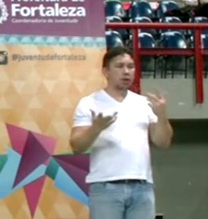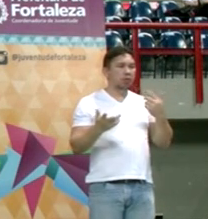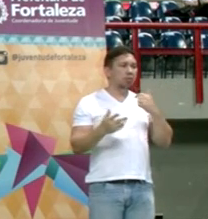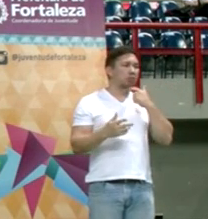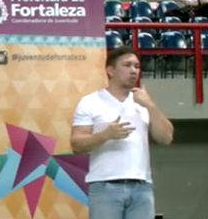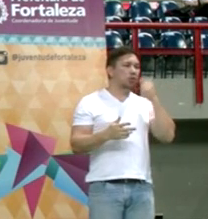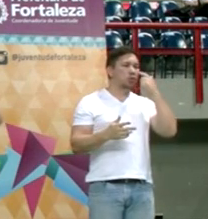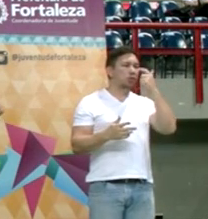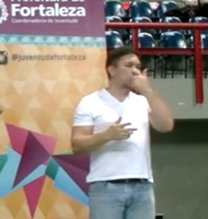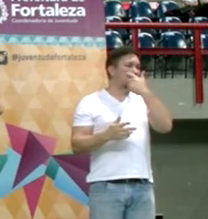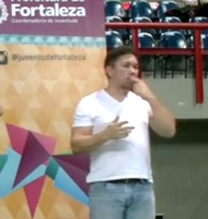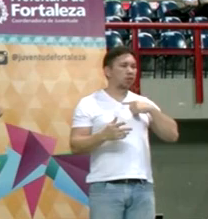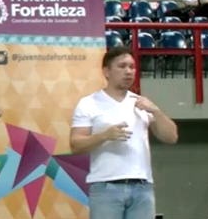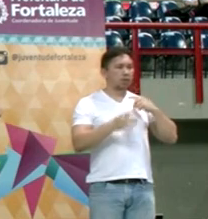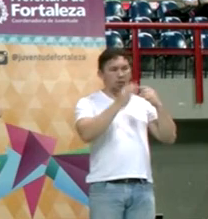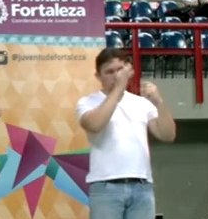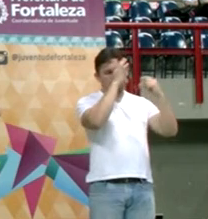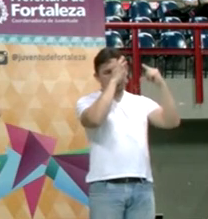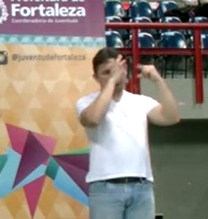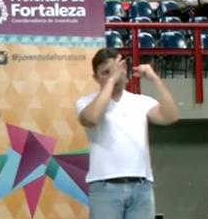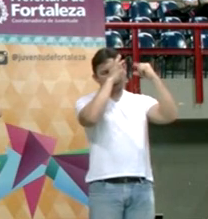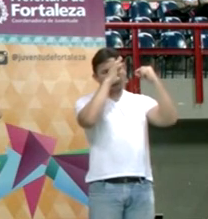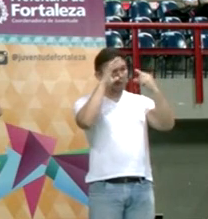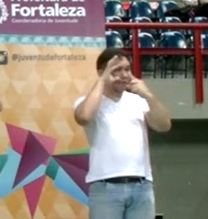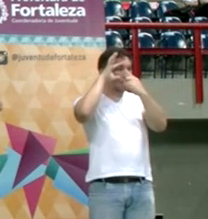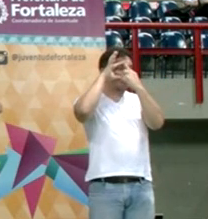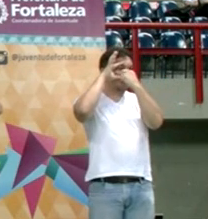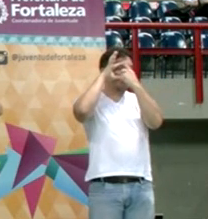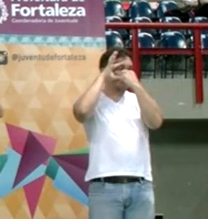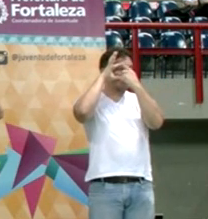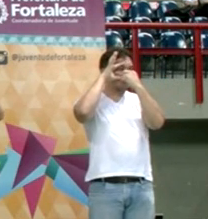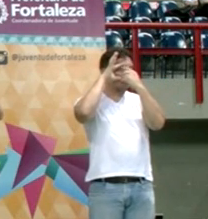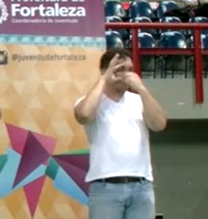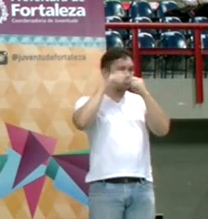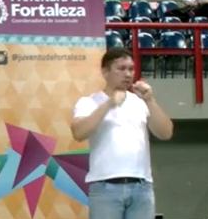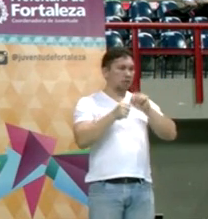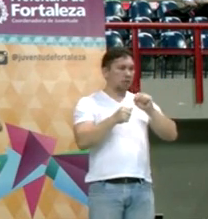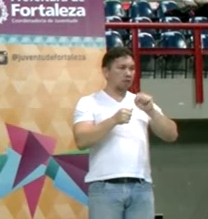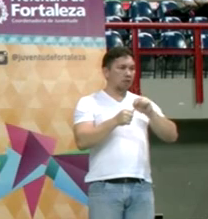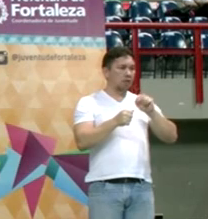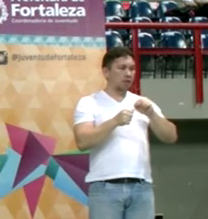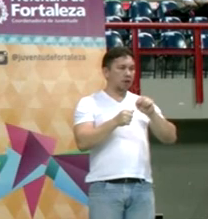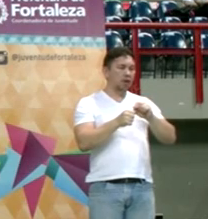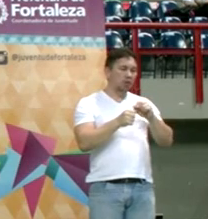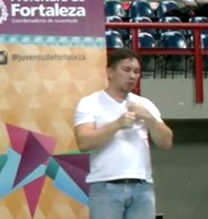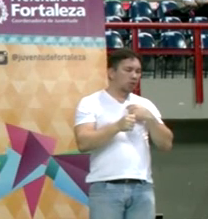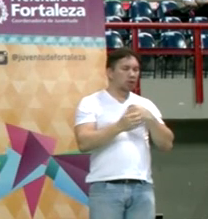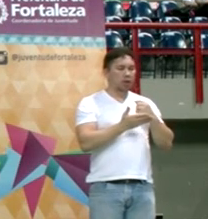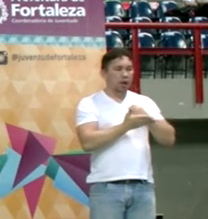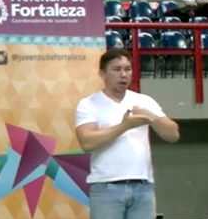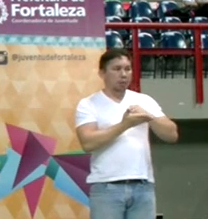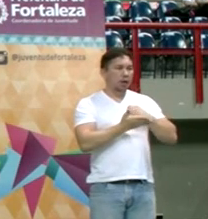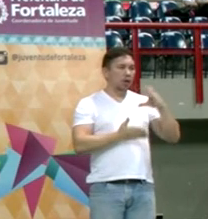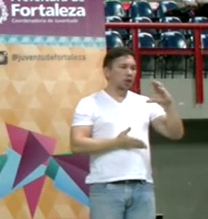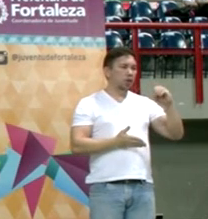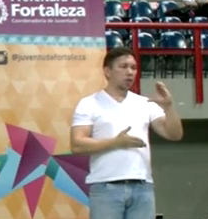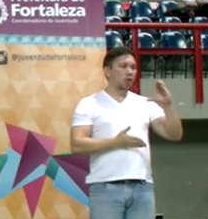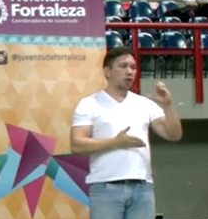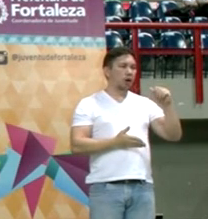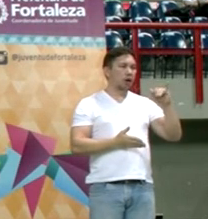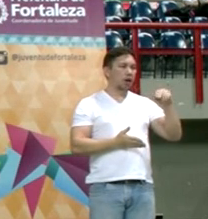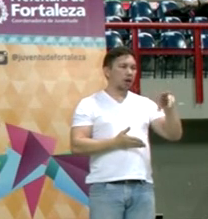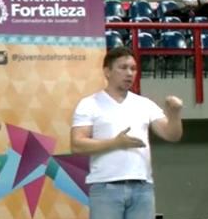lubrificar os seus olhos. Então ele usava um colírio feito à base de cocaína,